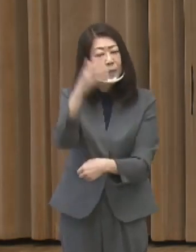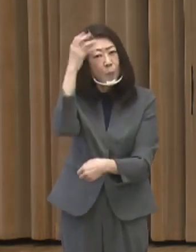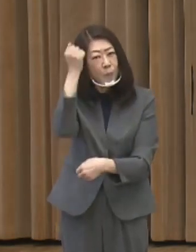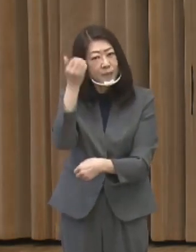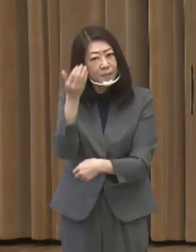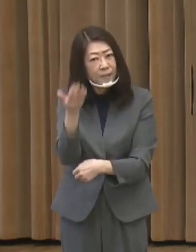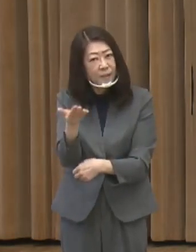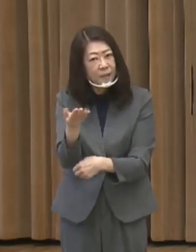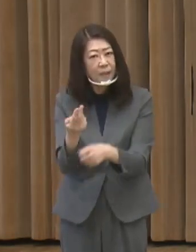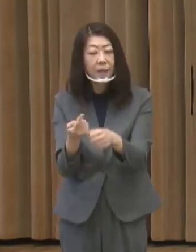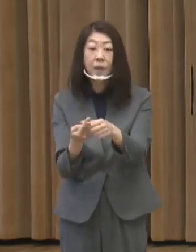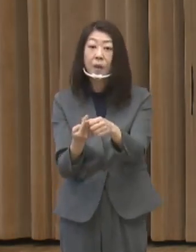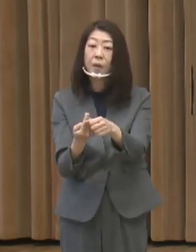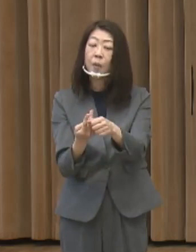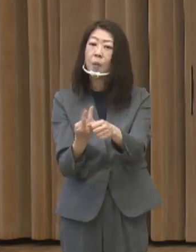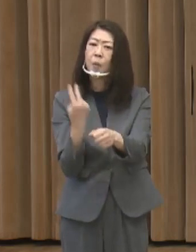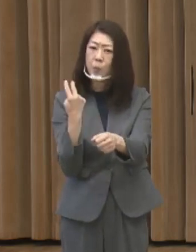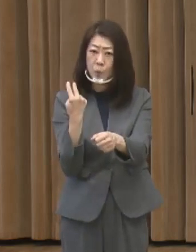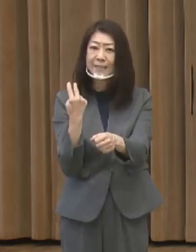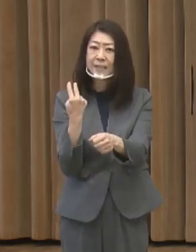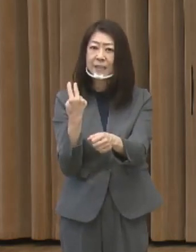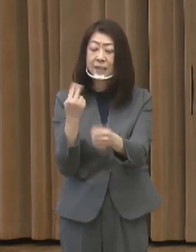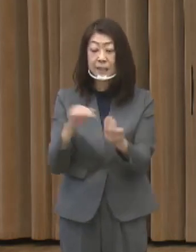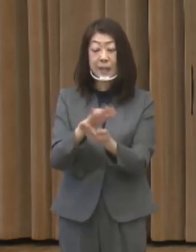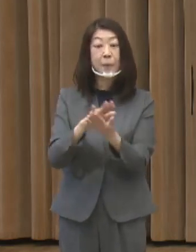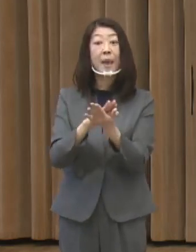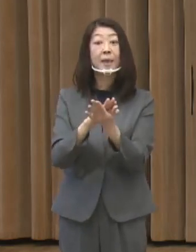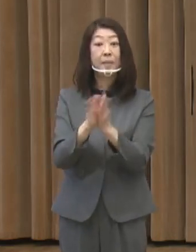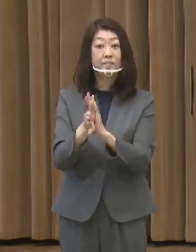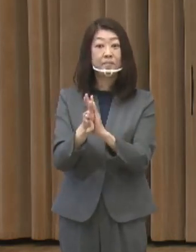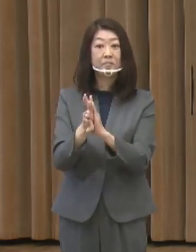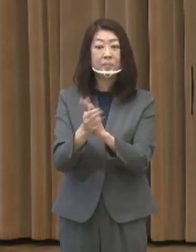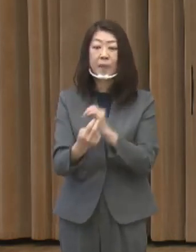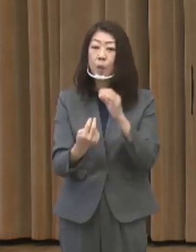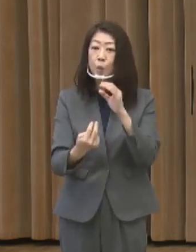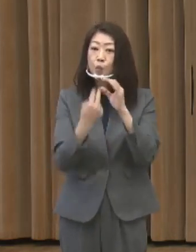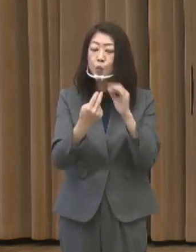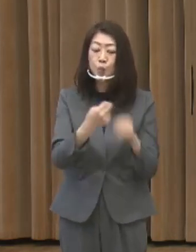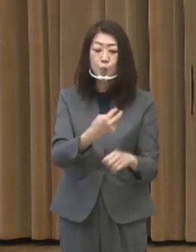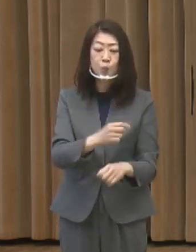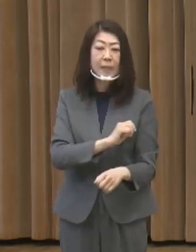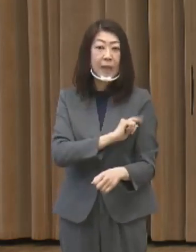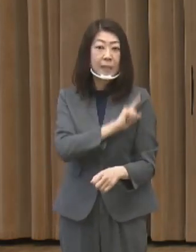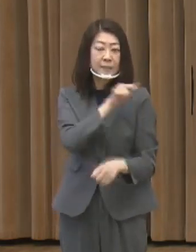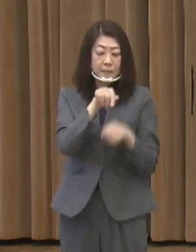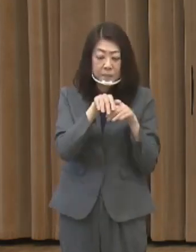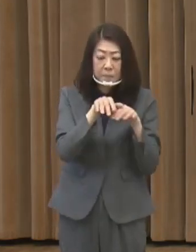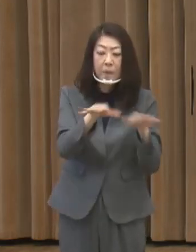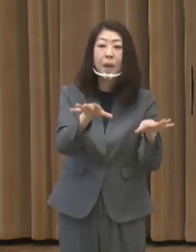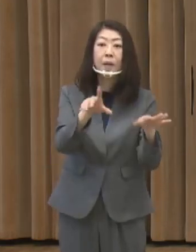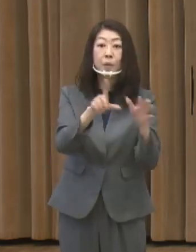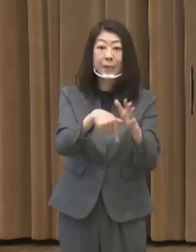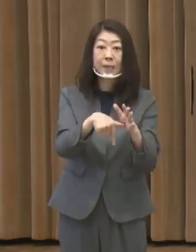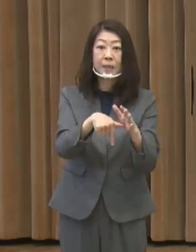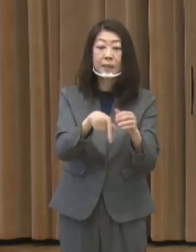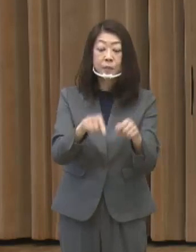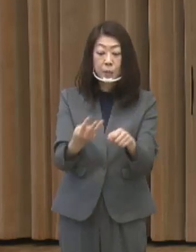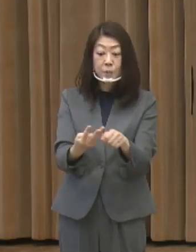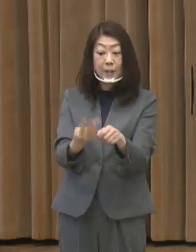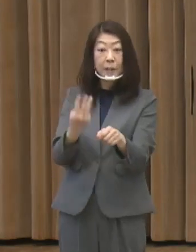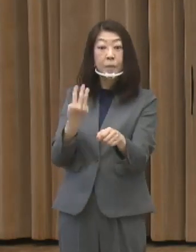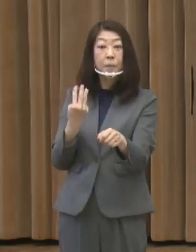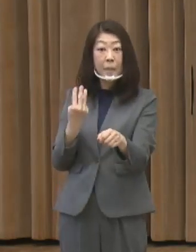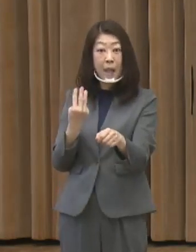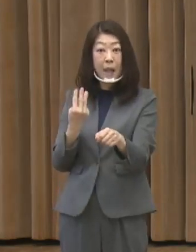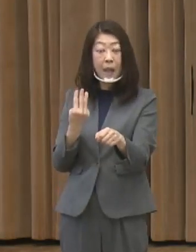一昨年だったかなに埼玉県で豚熱が流行ったときに、その前の年に